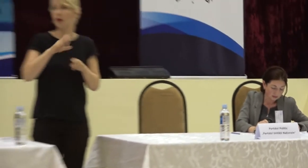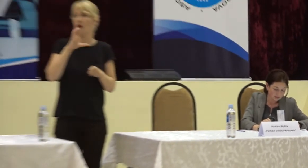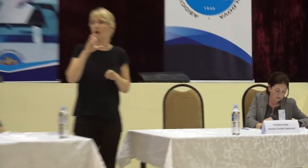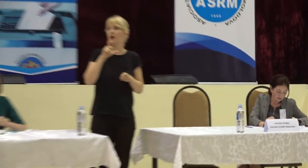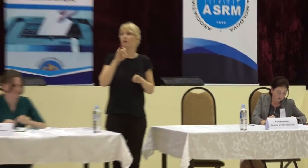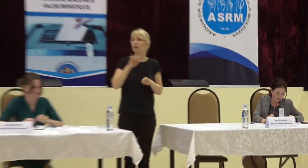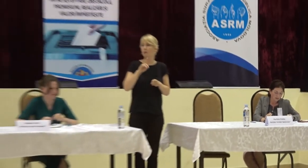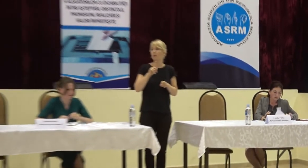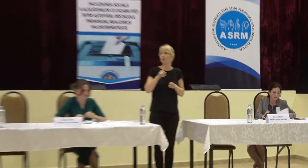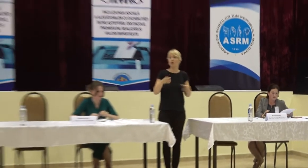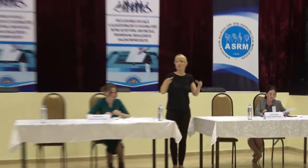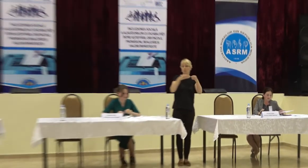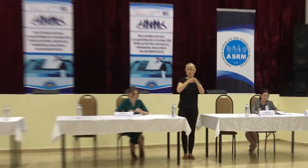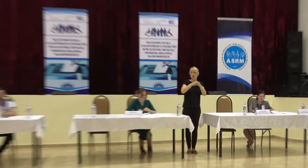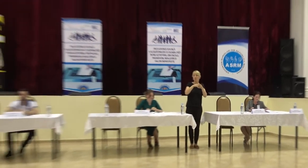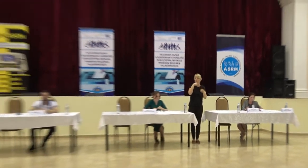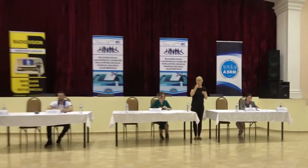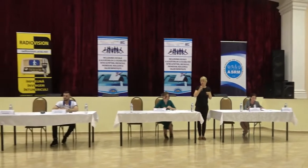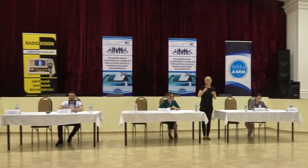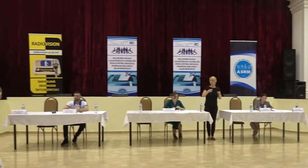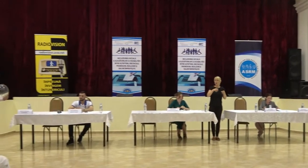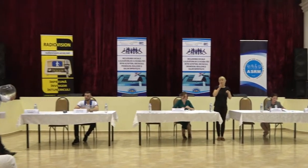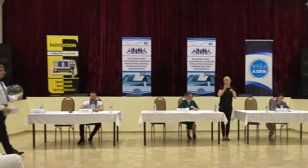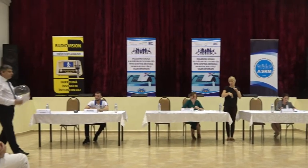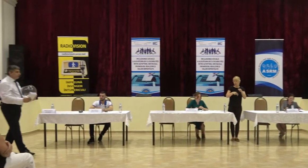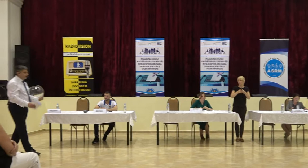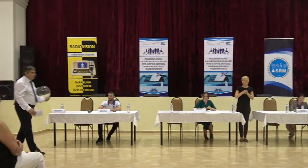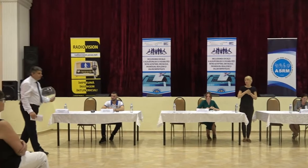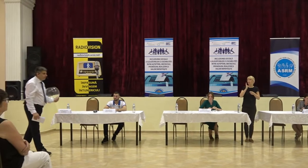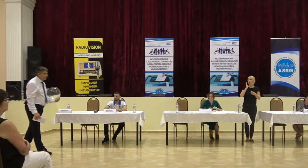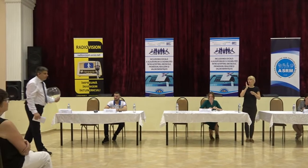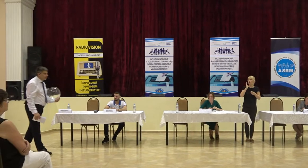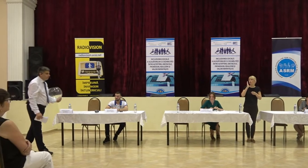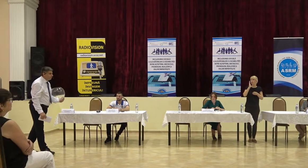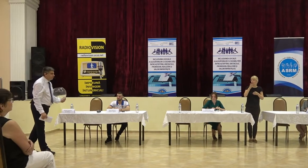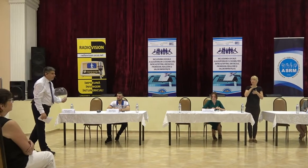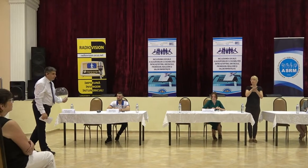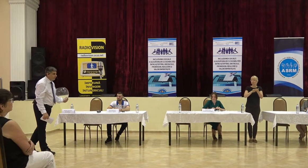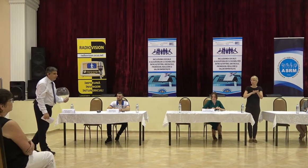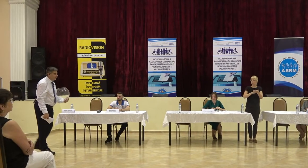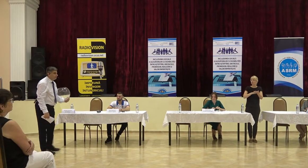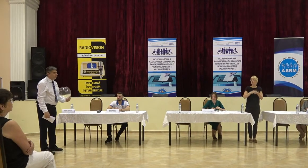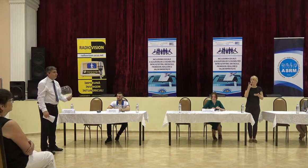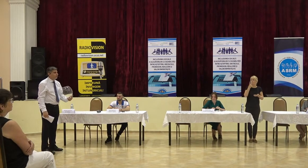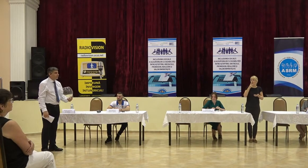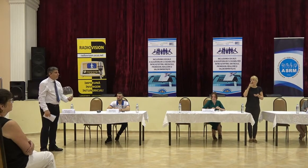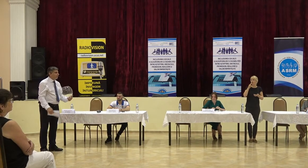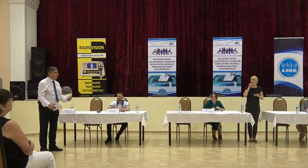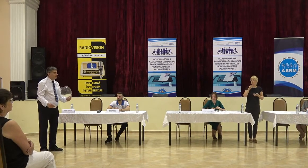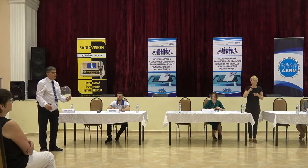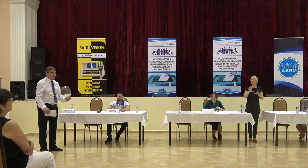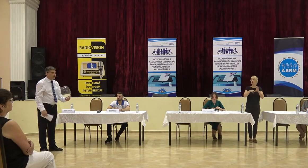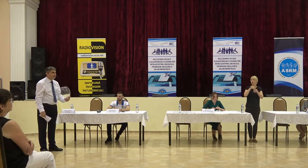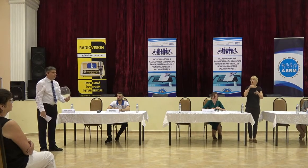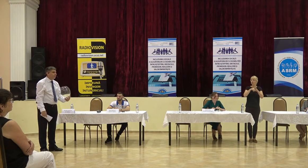prezentare a platformelor electorale s-a finalizat și urmează să mergem la următoarea etapă, care se numește